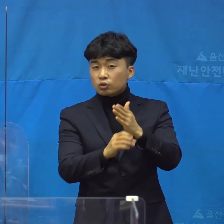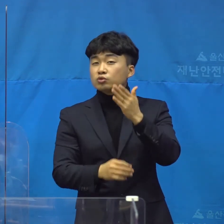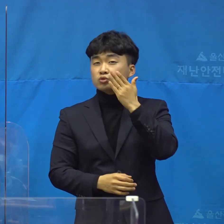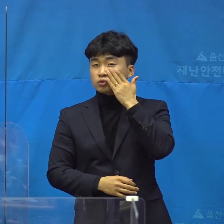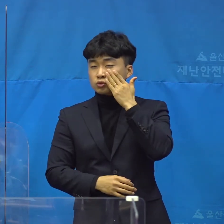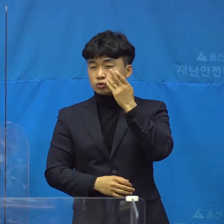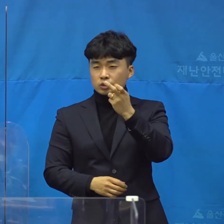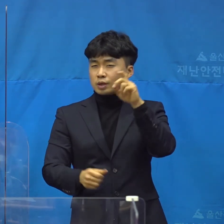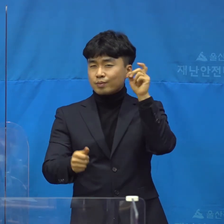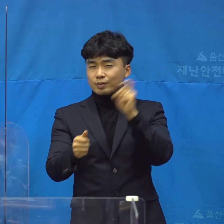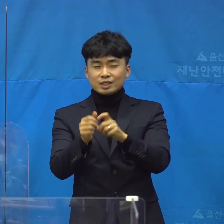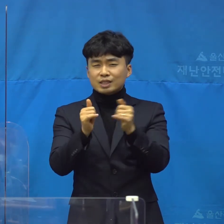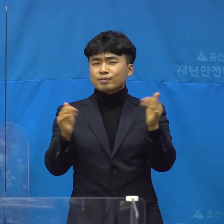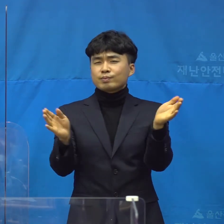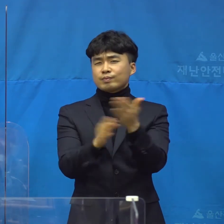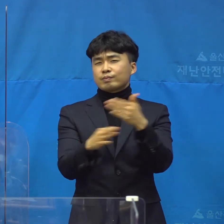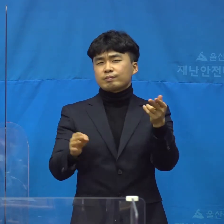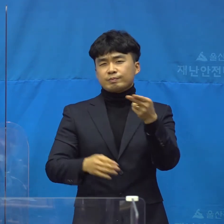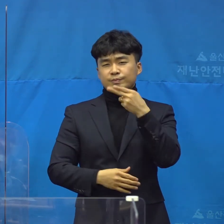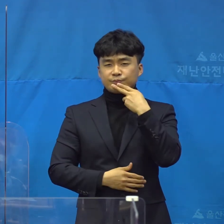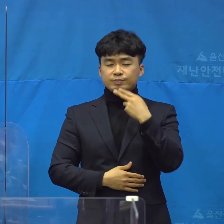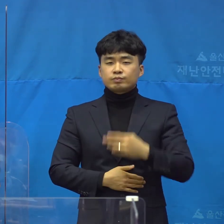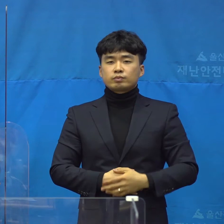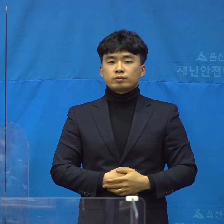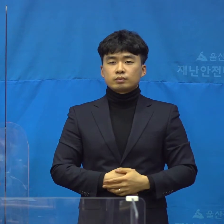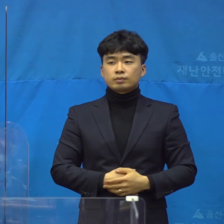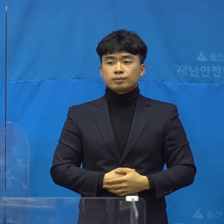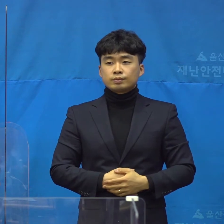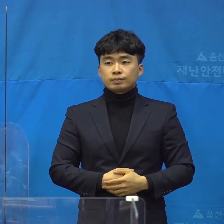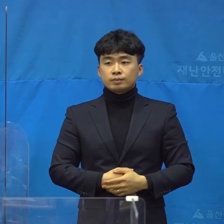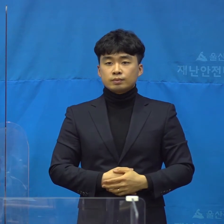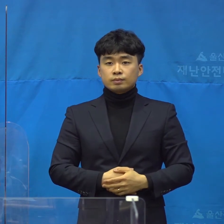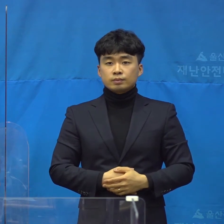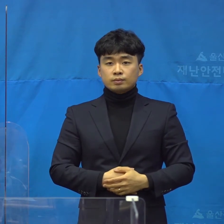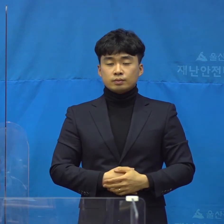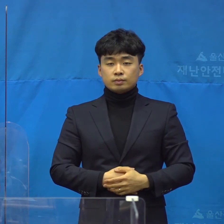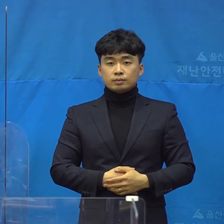울산 확진자가 없습니다. 예.